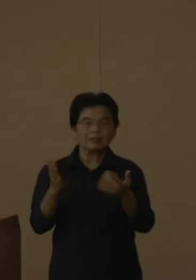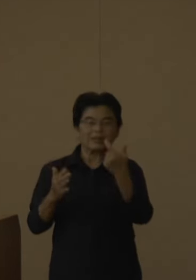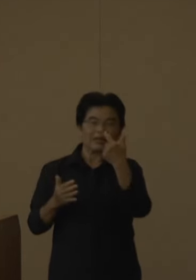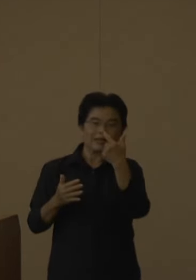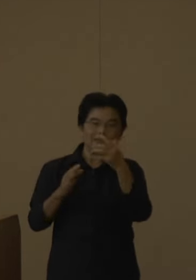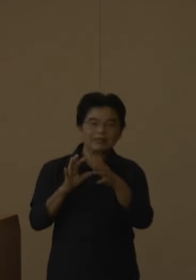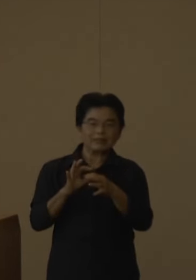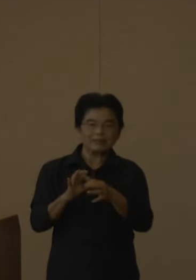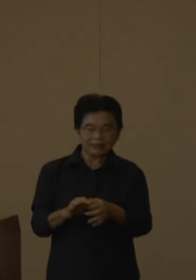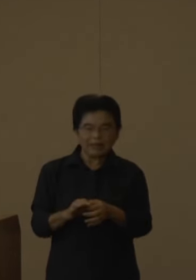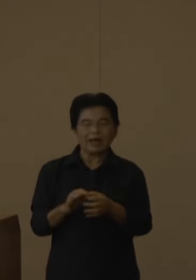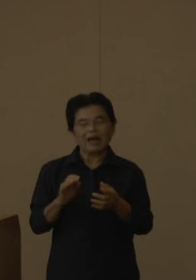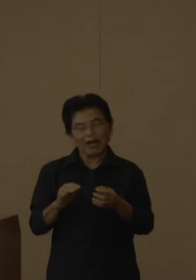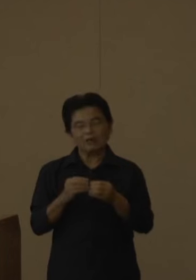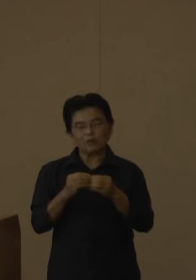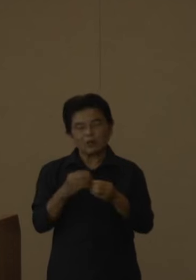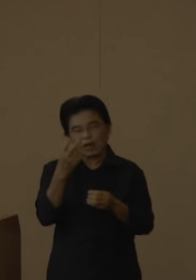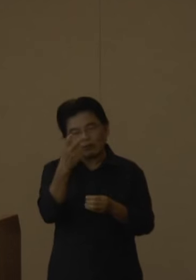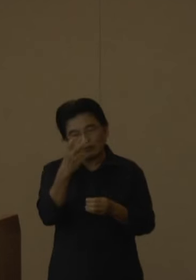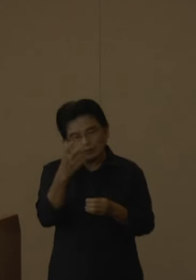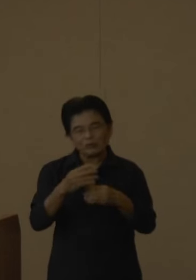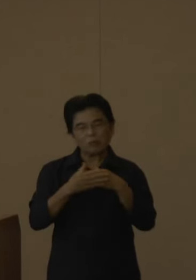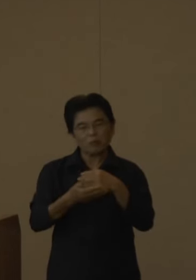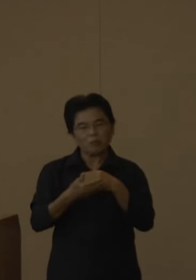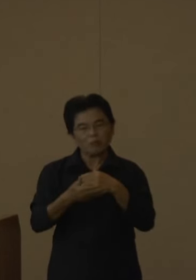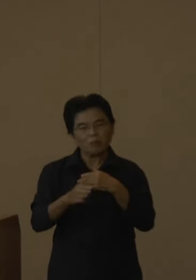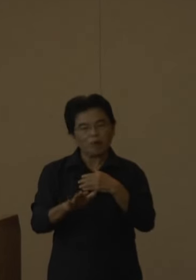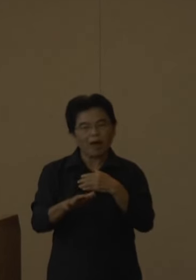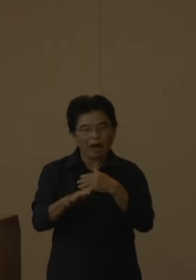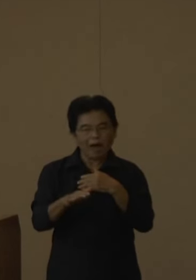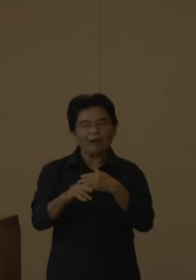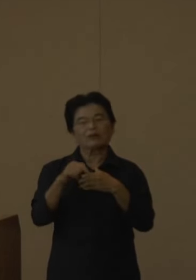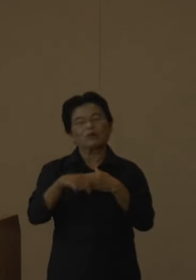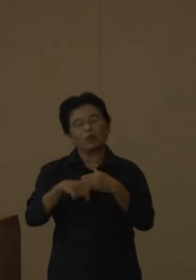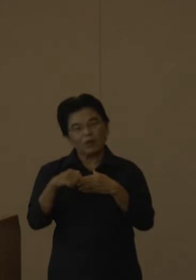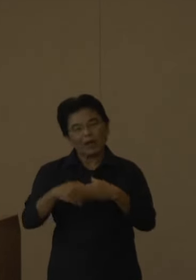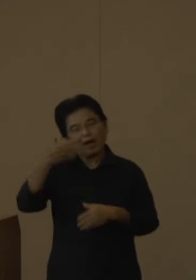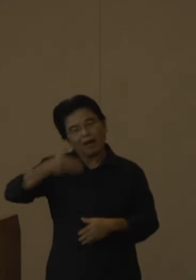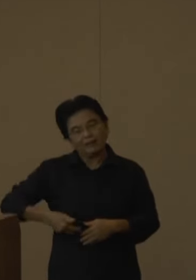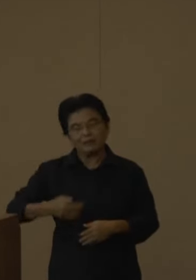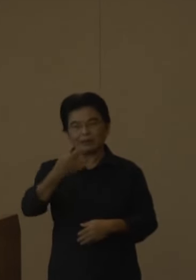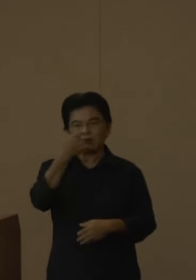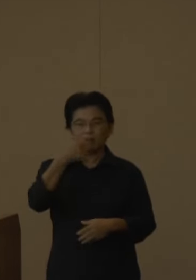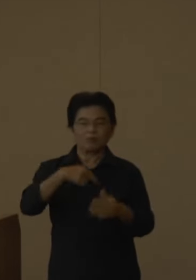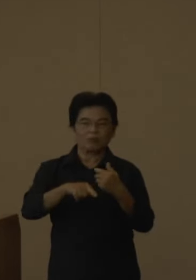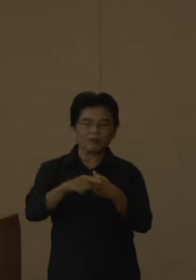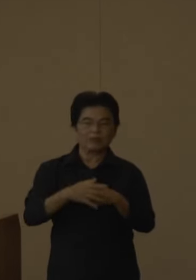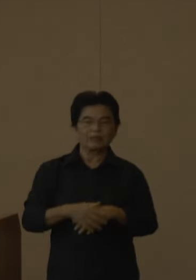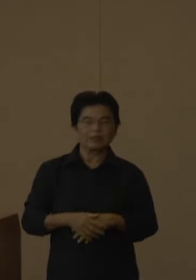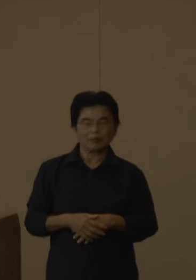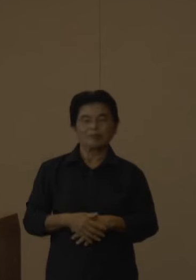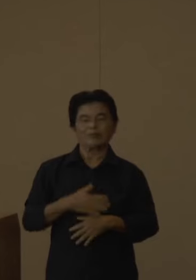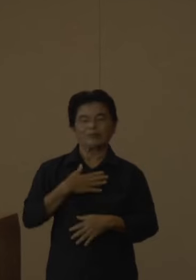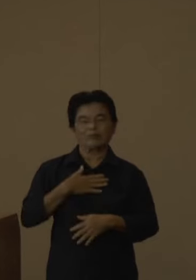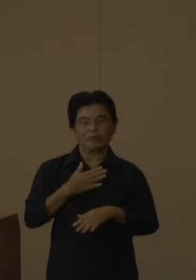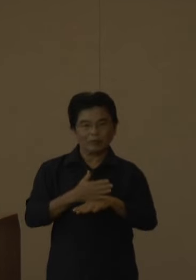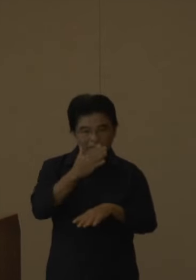組みの遅れの要因の一つになってしまったということを反省しているところです。 ありがとうございます。